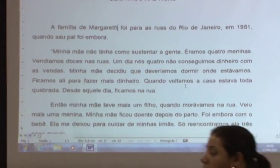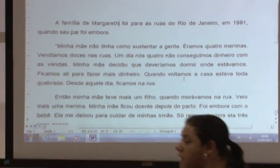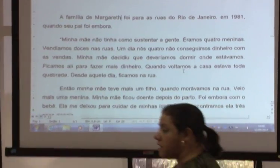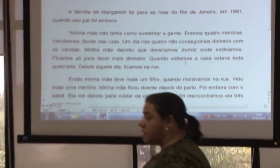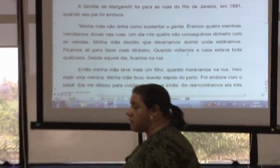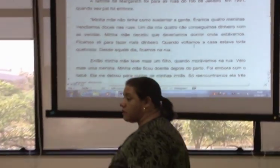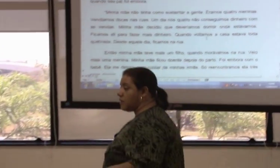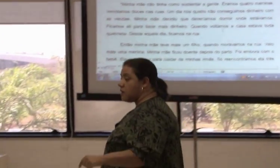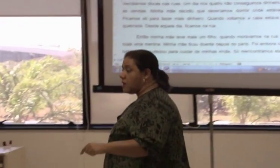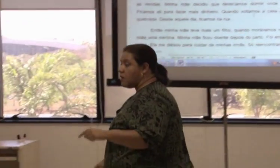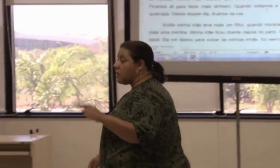ali?